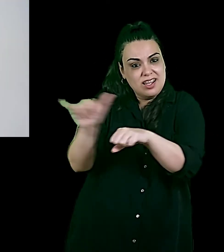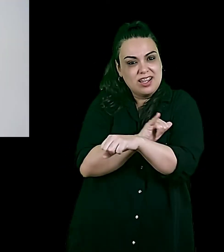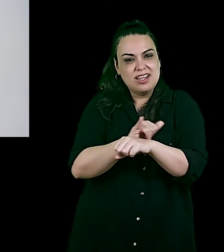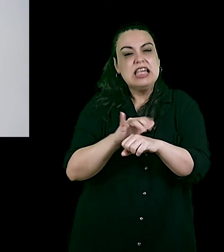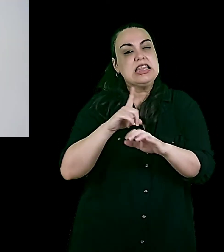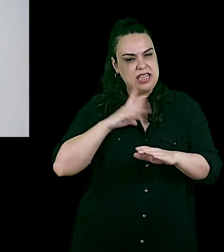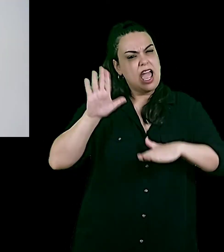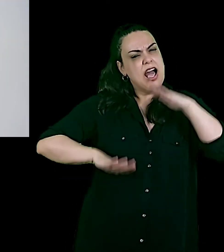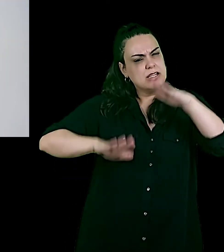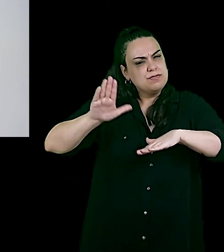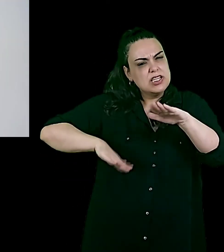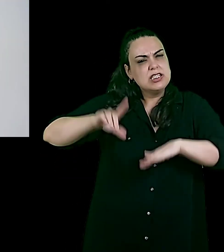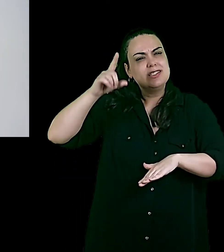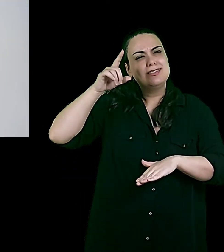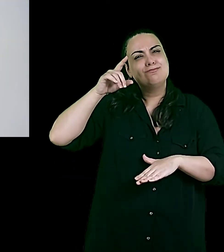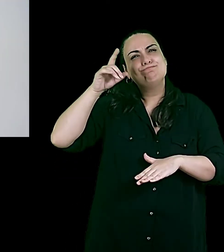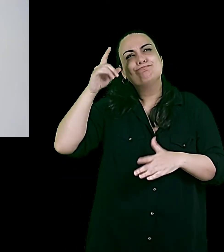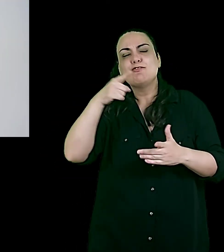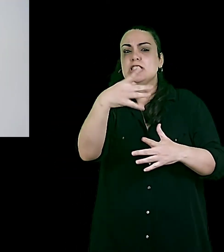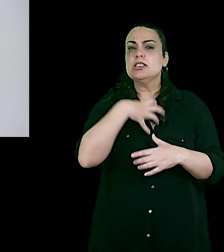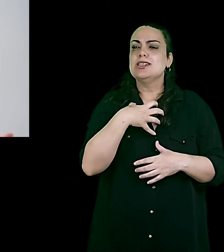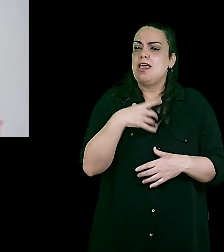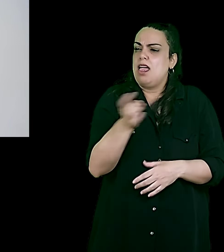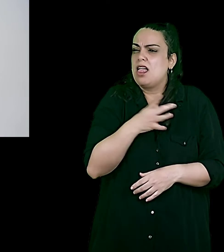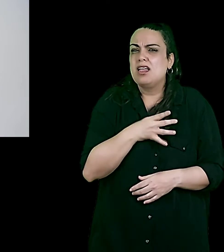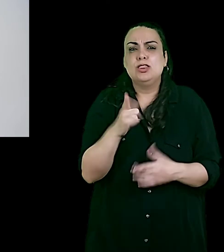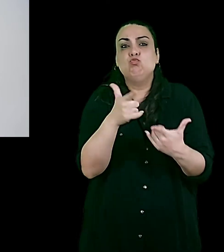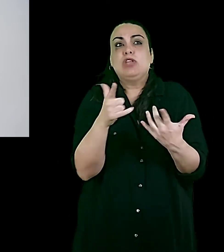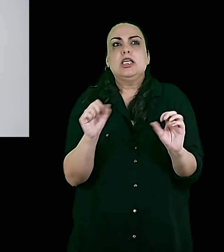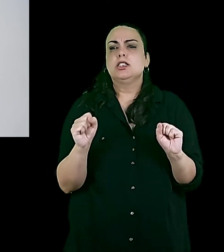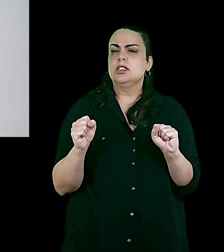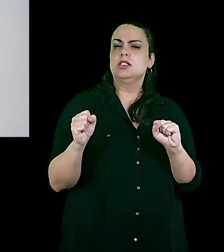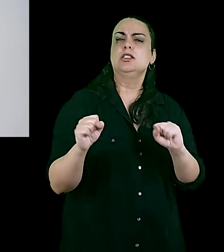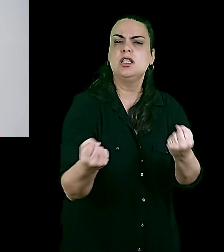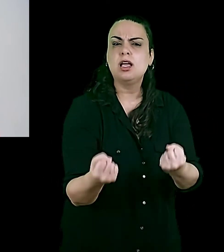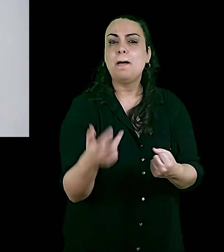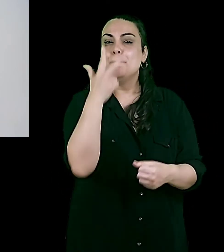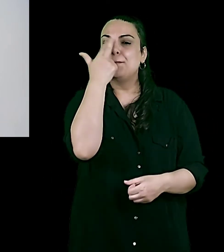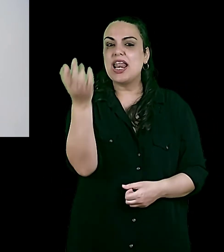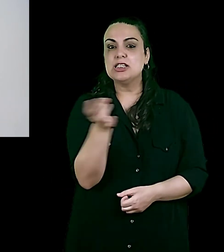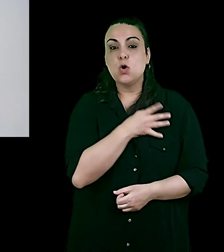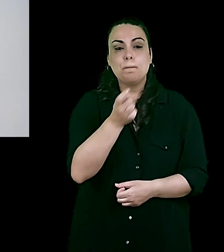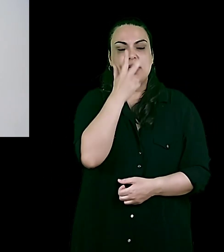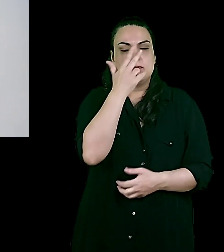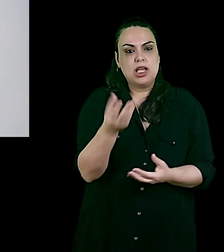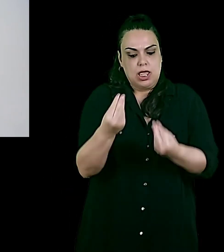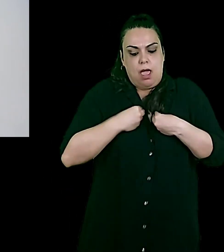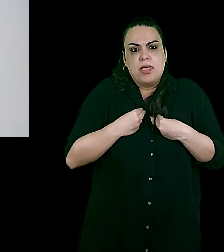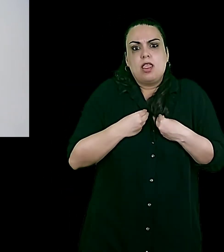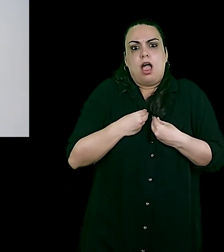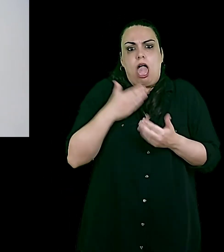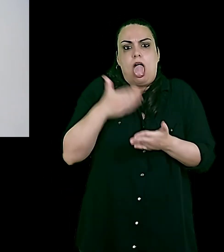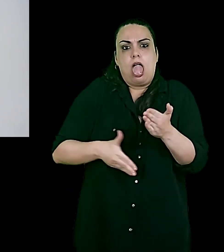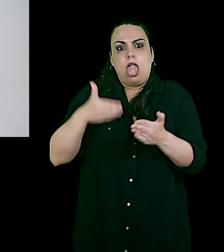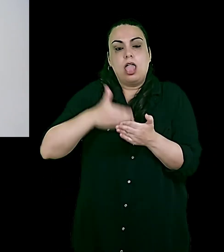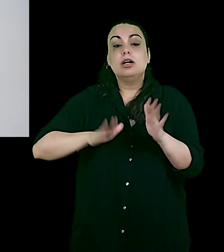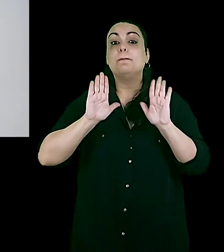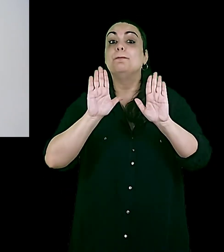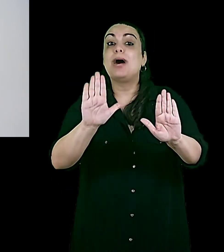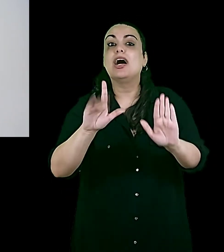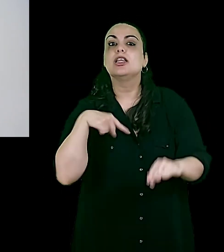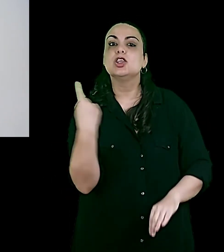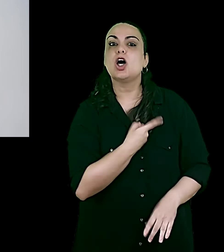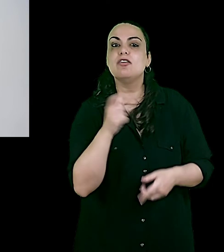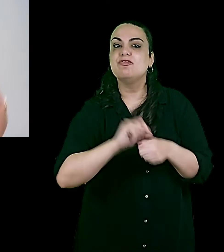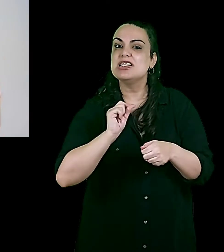Senhor. Haverão dias em que você não vai se sentir tão segura para fazer, porque o medo vai tentar te fazer refém da sua circunstância. Mas o que você e